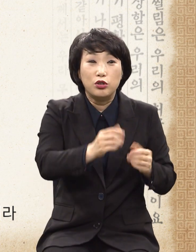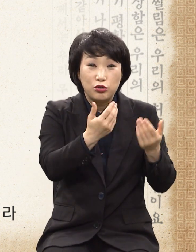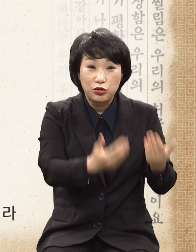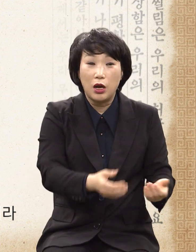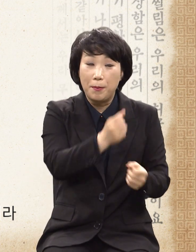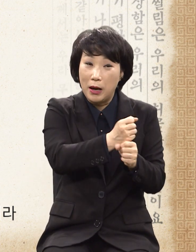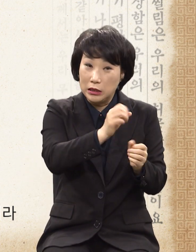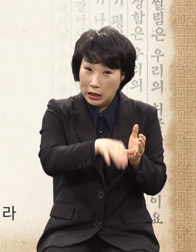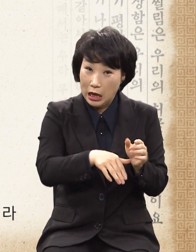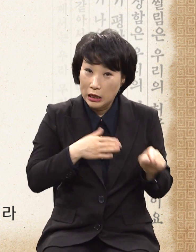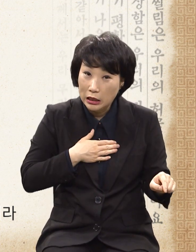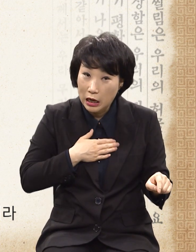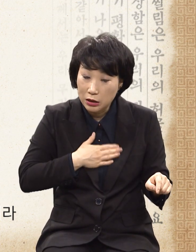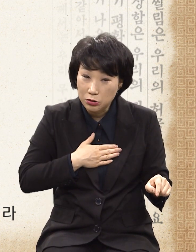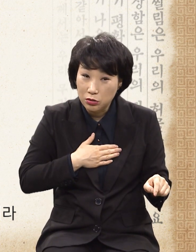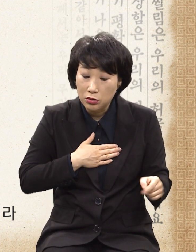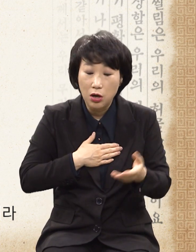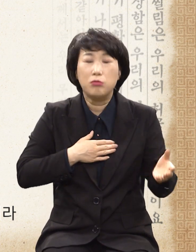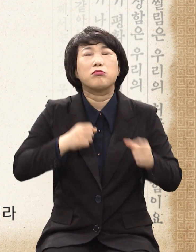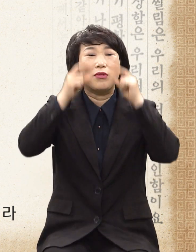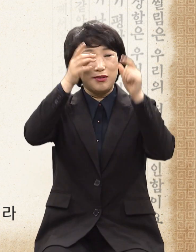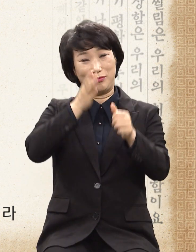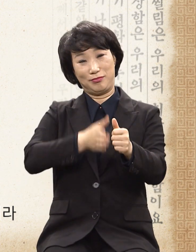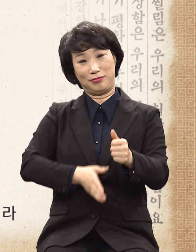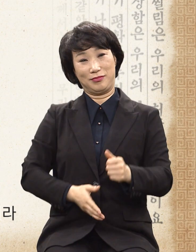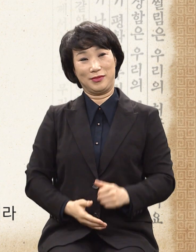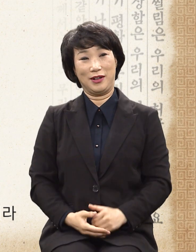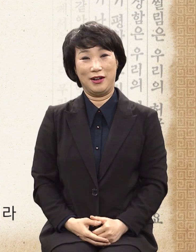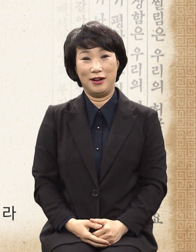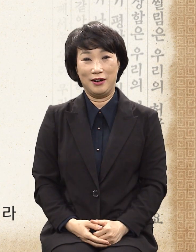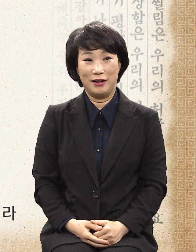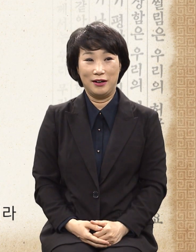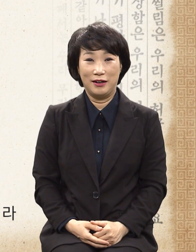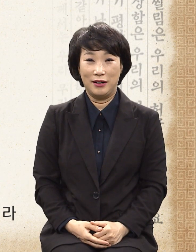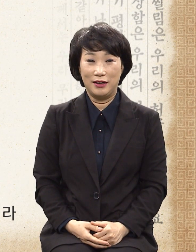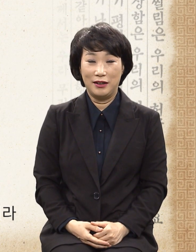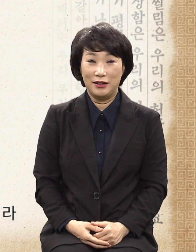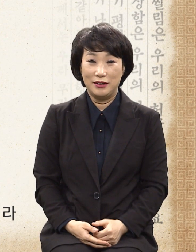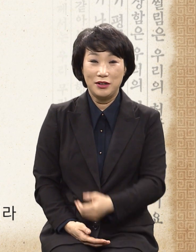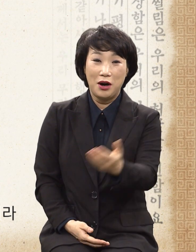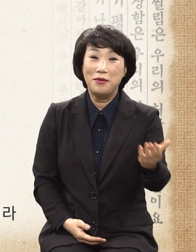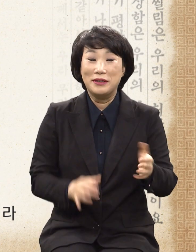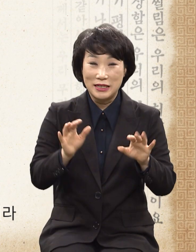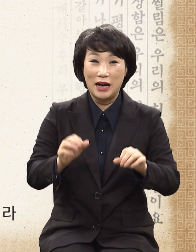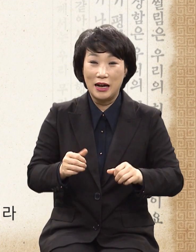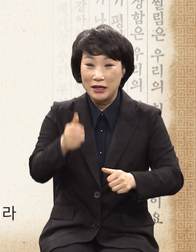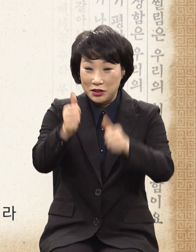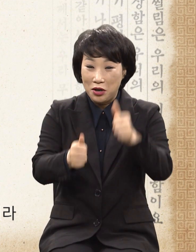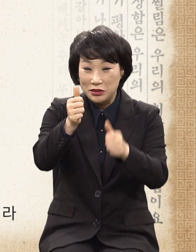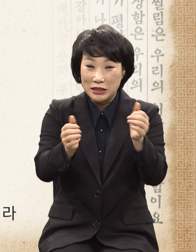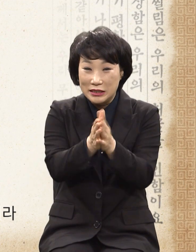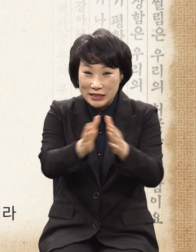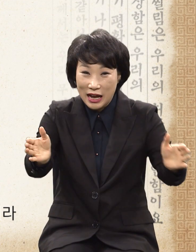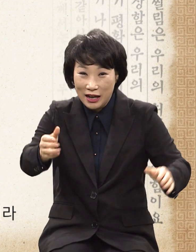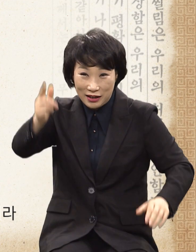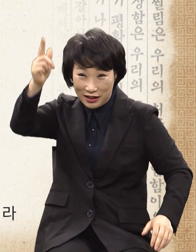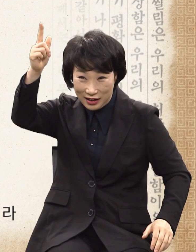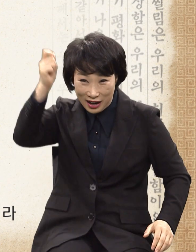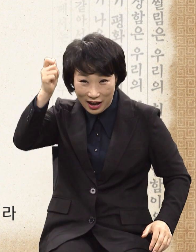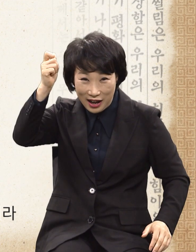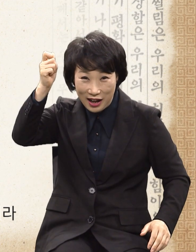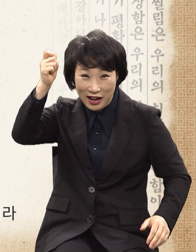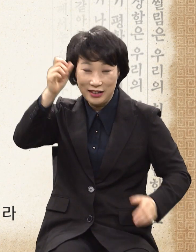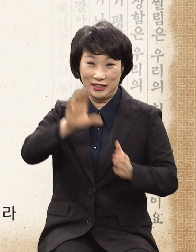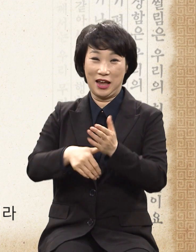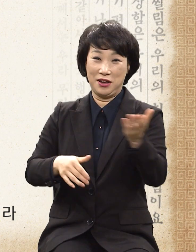잘 깨달아야 된다 이 말입니다. 예, 경기를 시작한 자들이